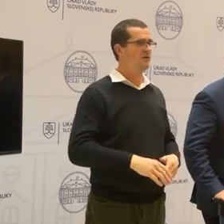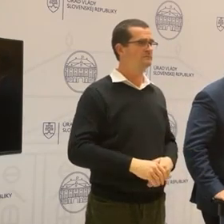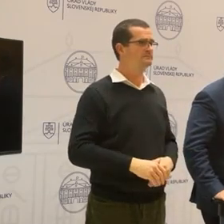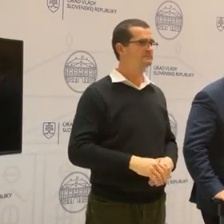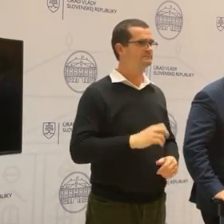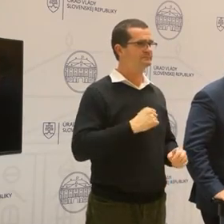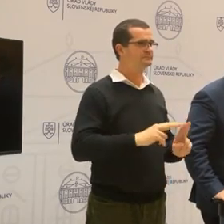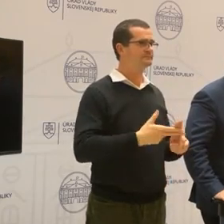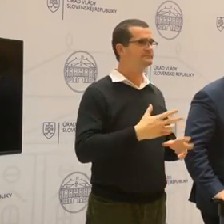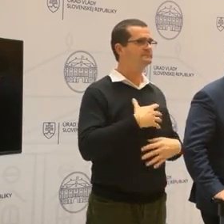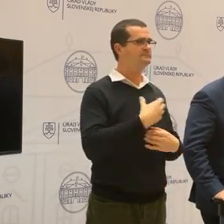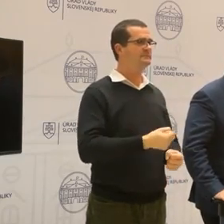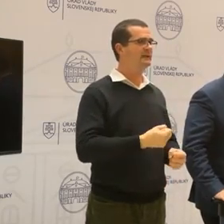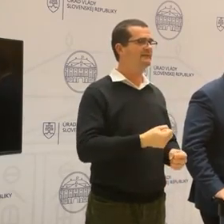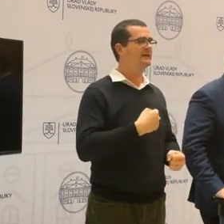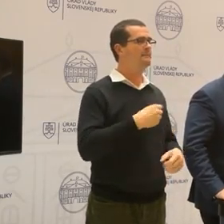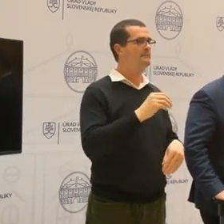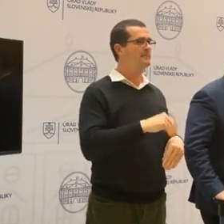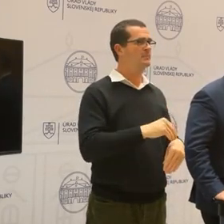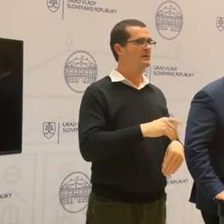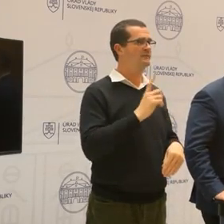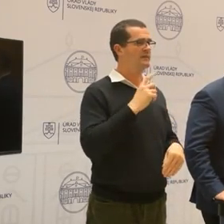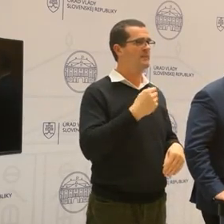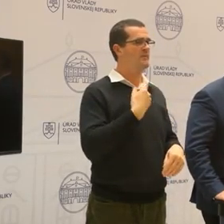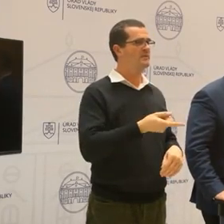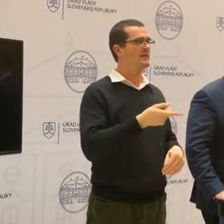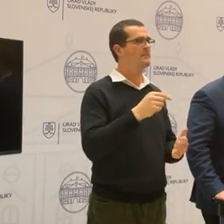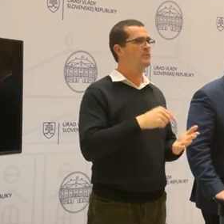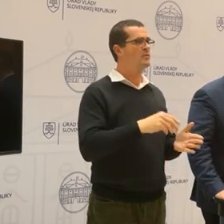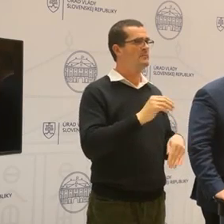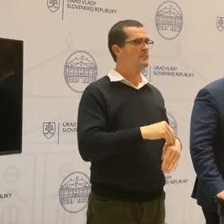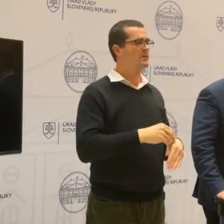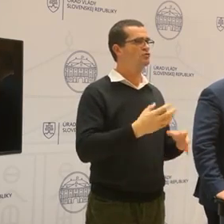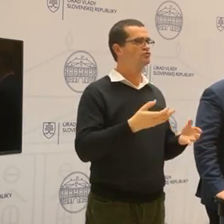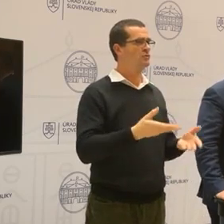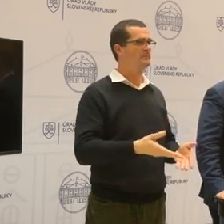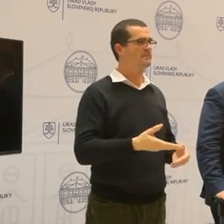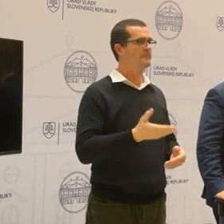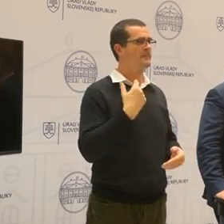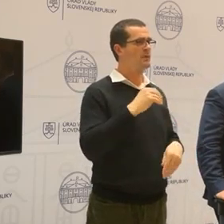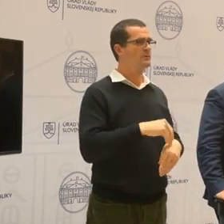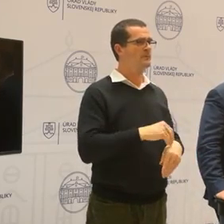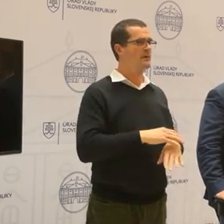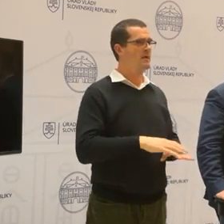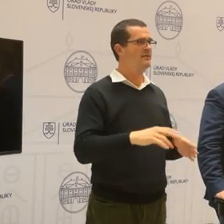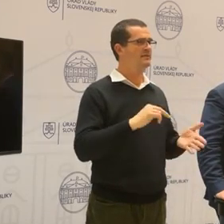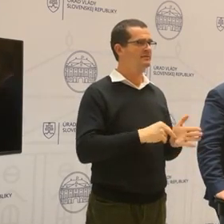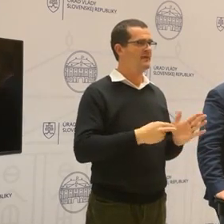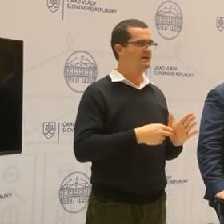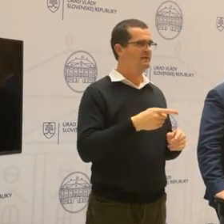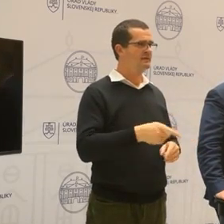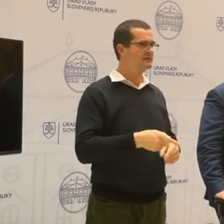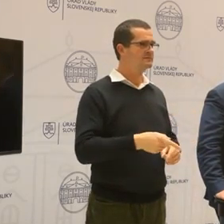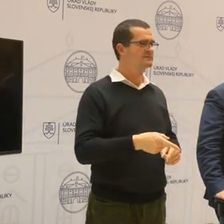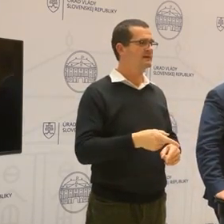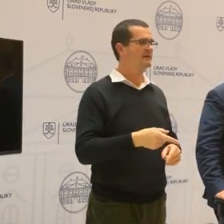Ja by som sa Boli to iba pripomienky technického